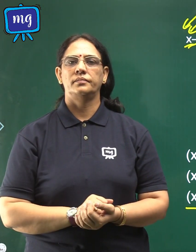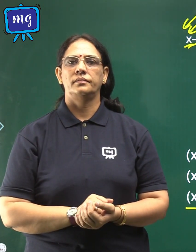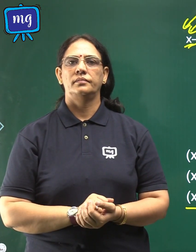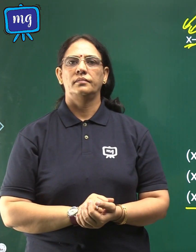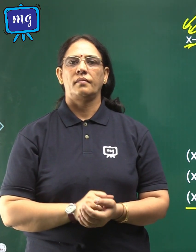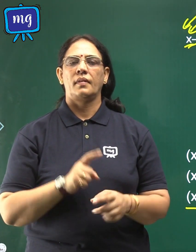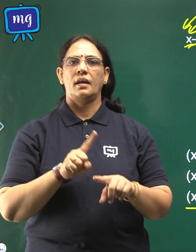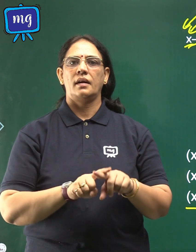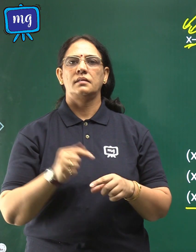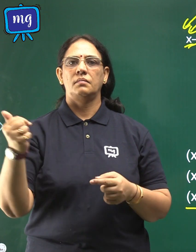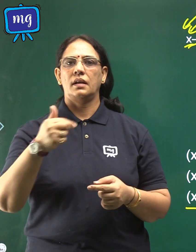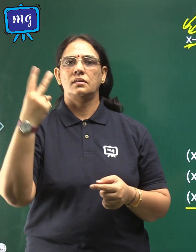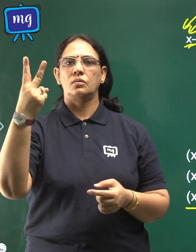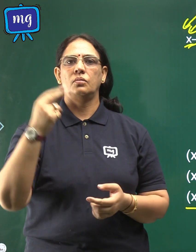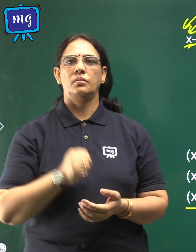एक्स माइनस दो